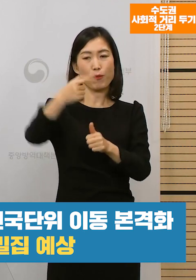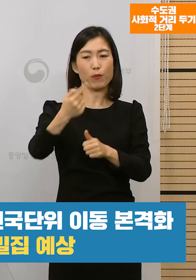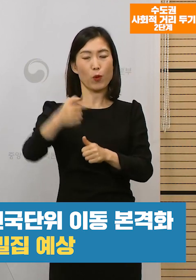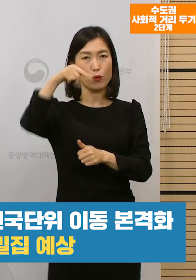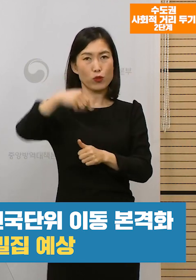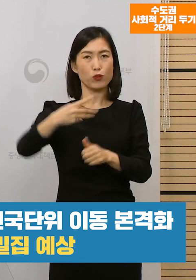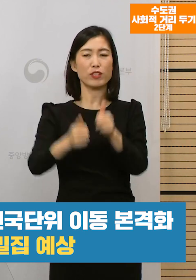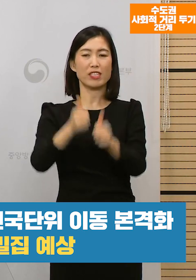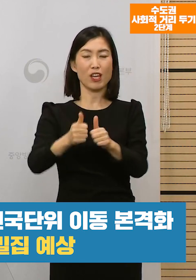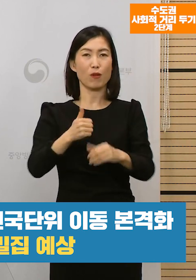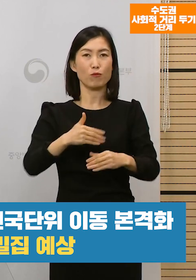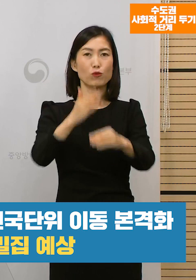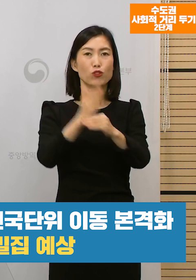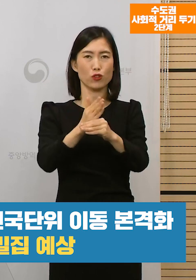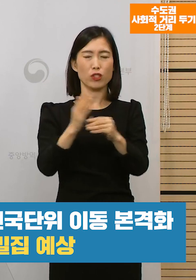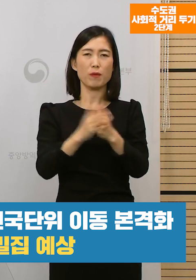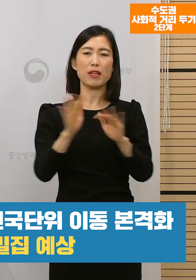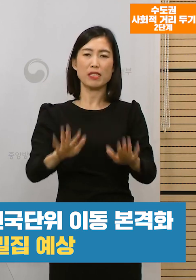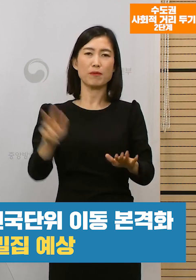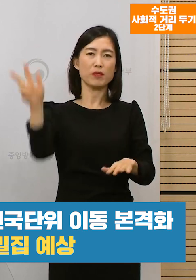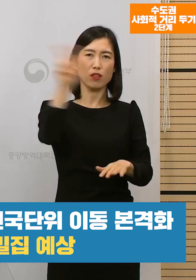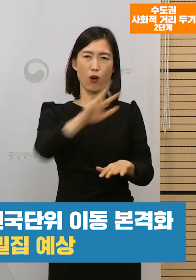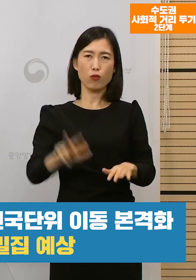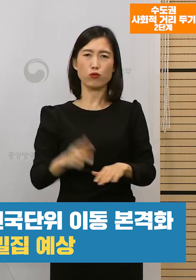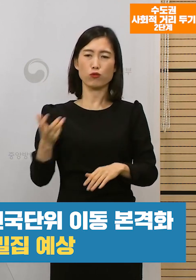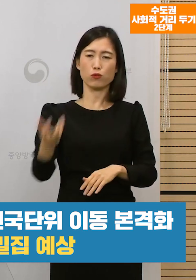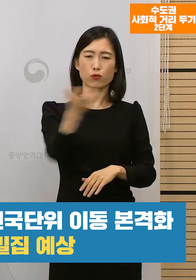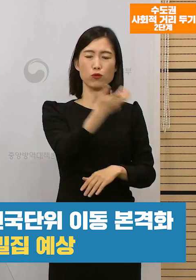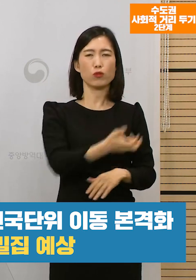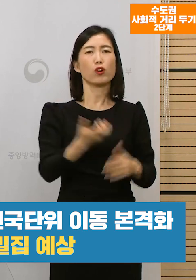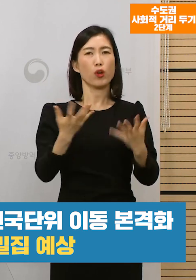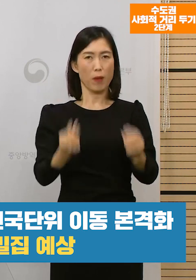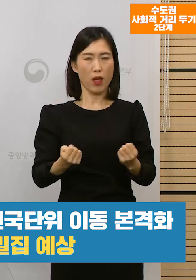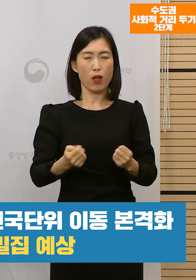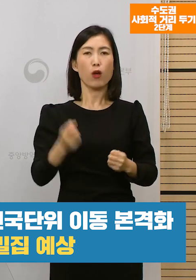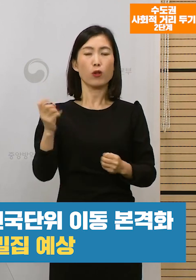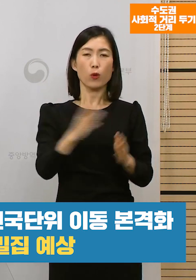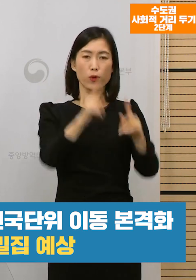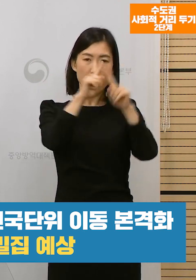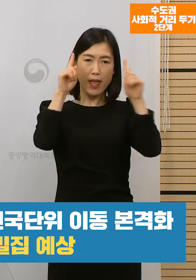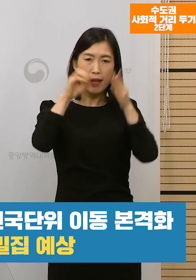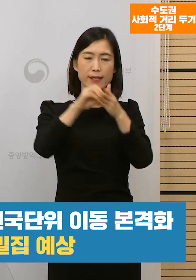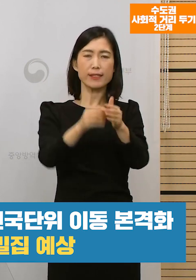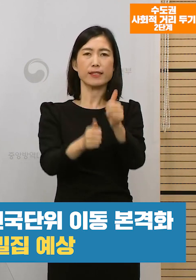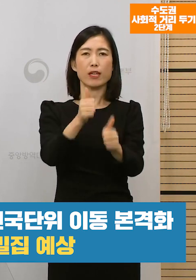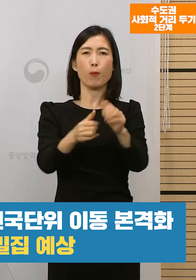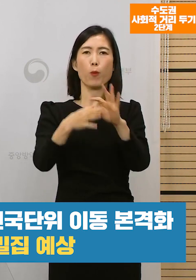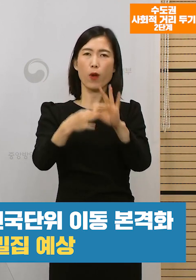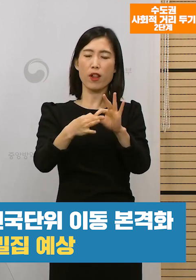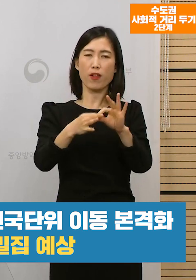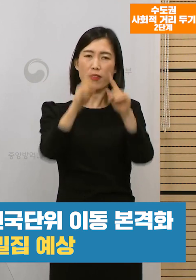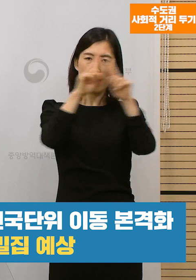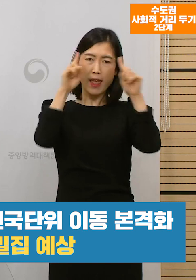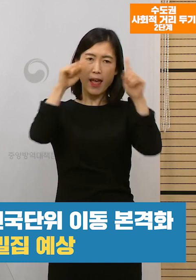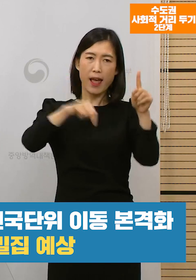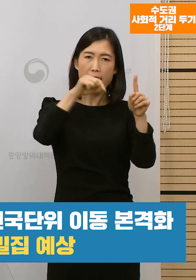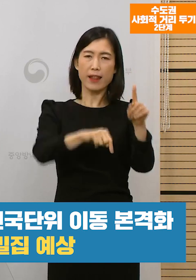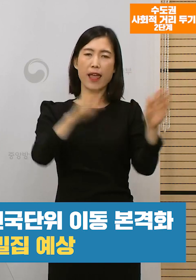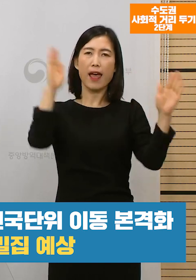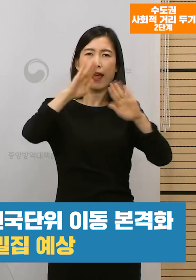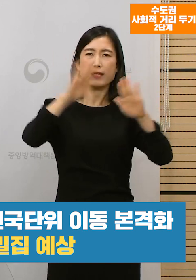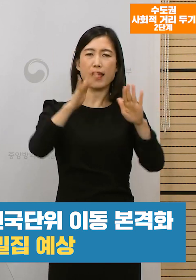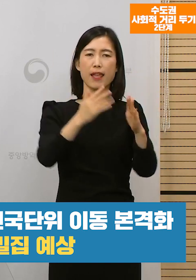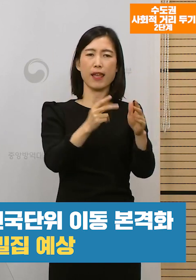이에 따라서 전국 단위의 이동이 이루어지고 있고 고사실 등 대학교에서 수험생의